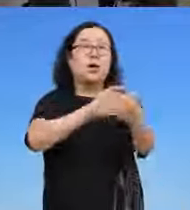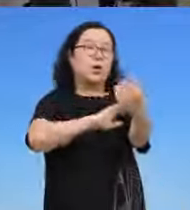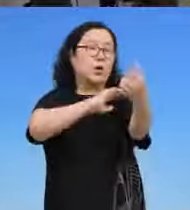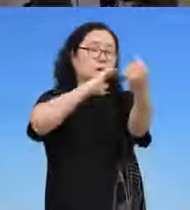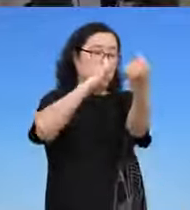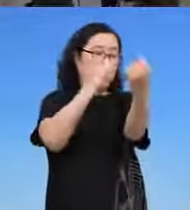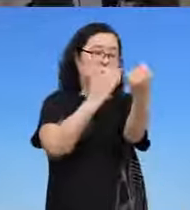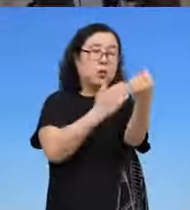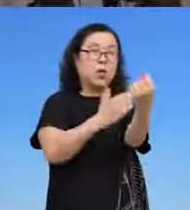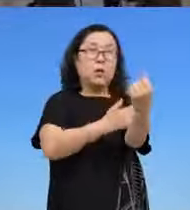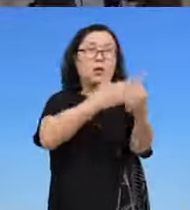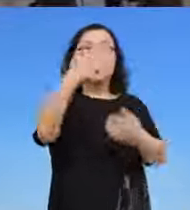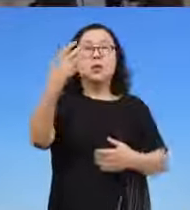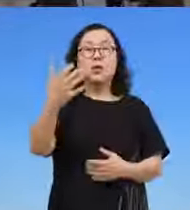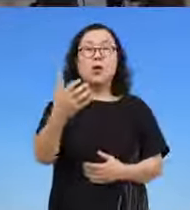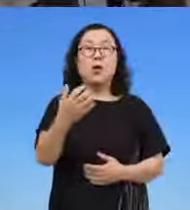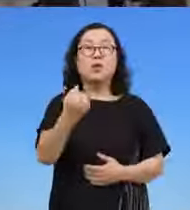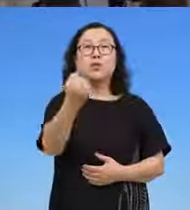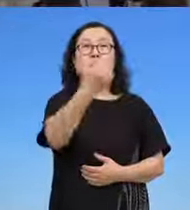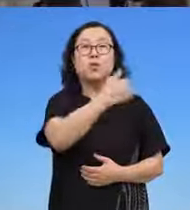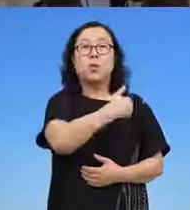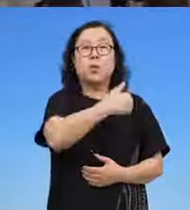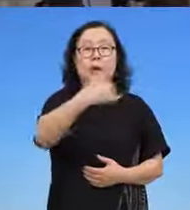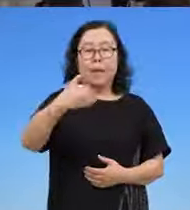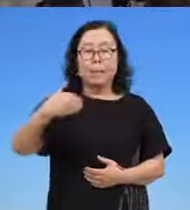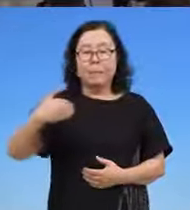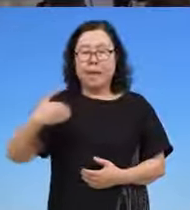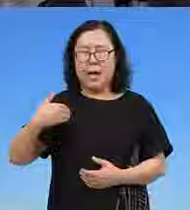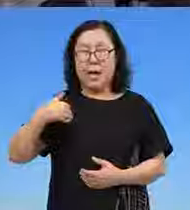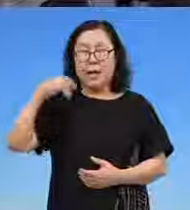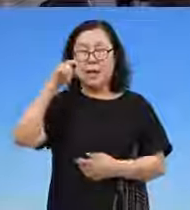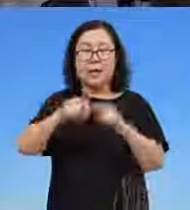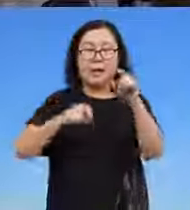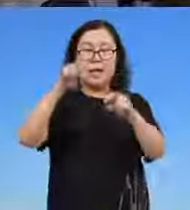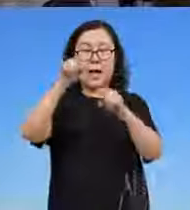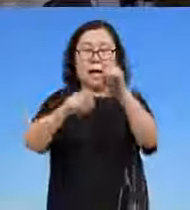주의 능력으로 담대히 나가리라.